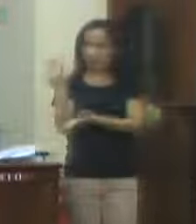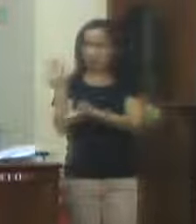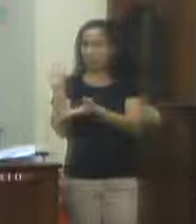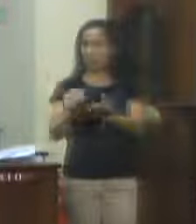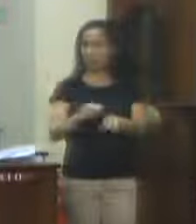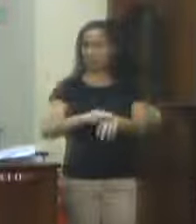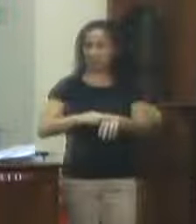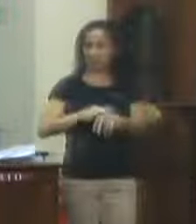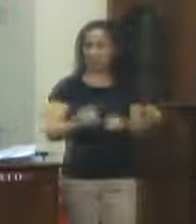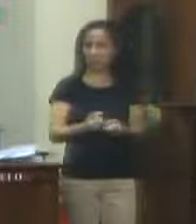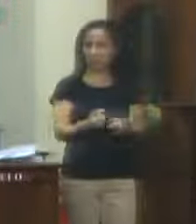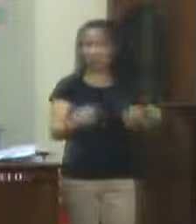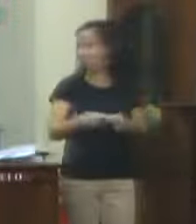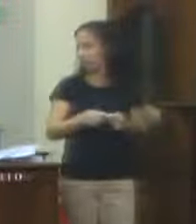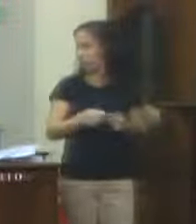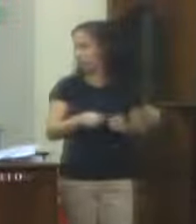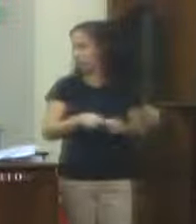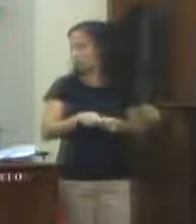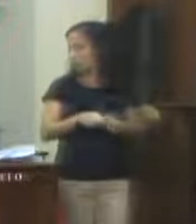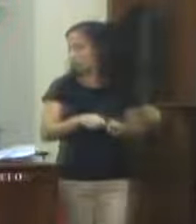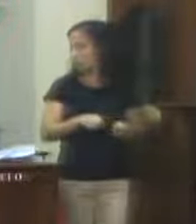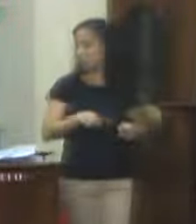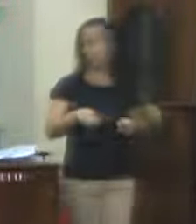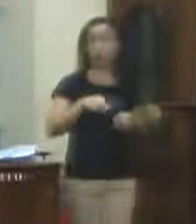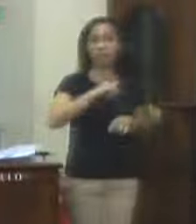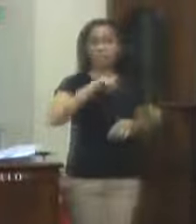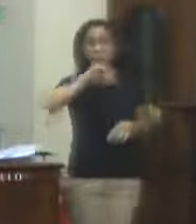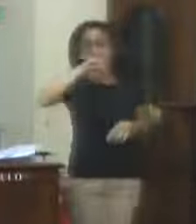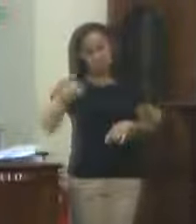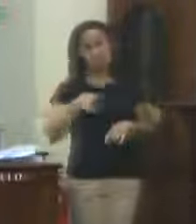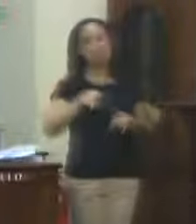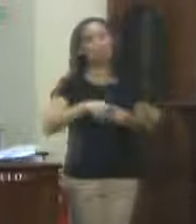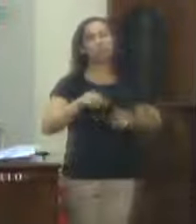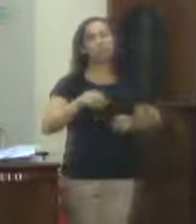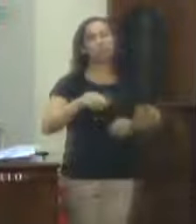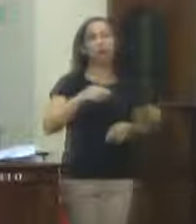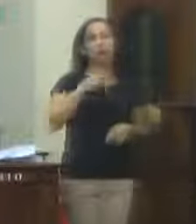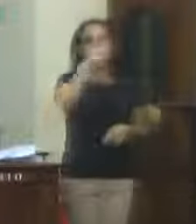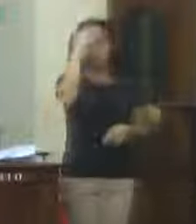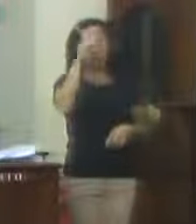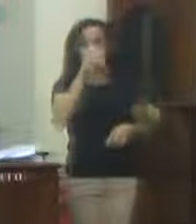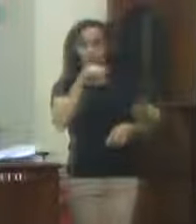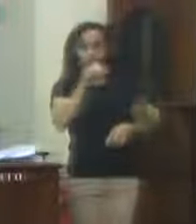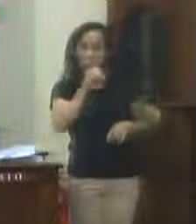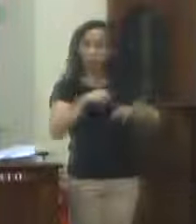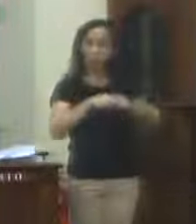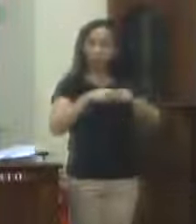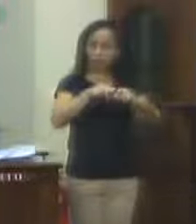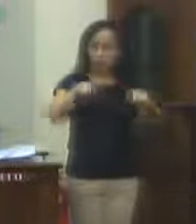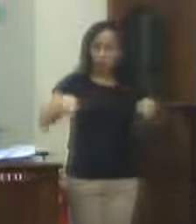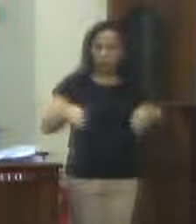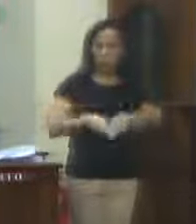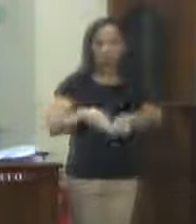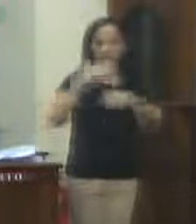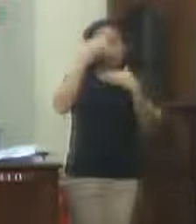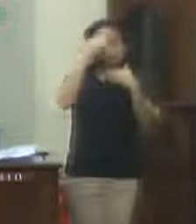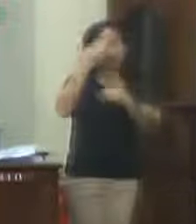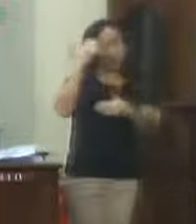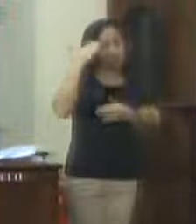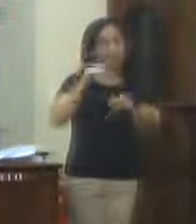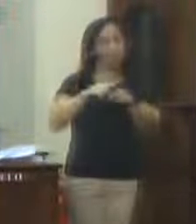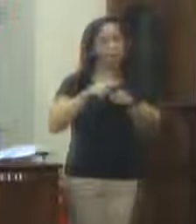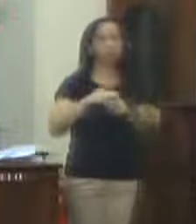do bairro Parque da Fria, nesse distrito, e, se possível, o proprietário está para poder providenciar a cerca. Na certeza que o assunto merecerá especial